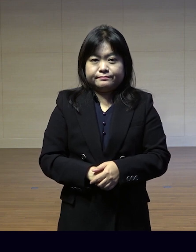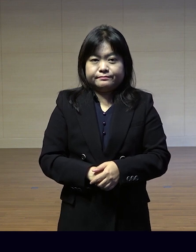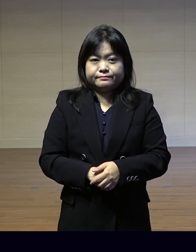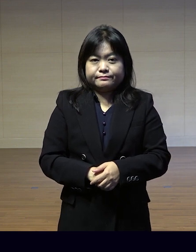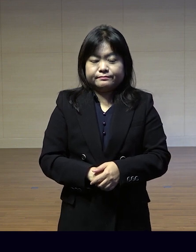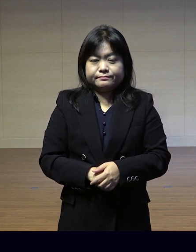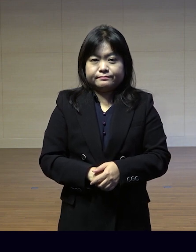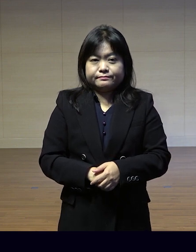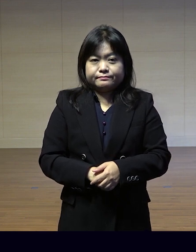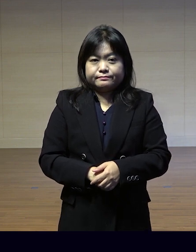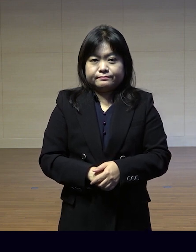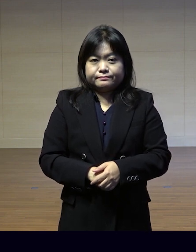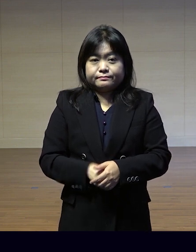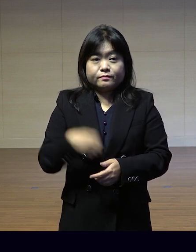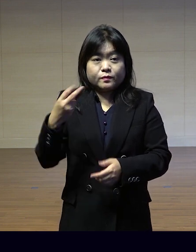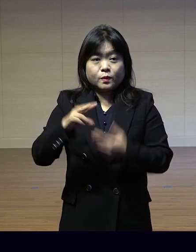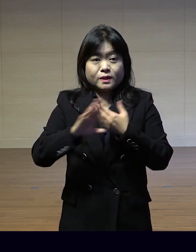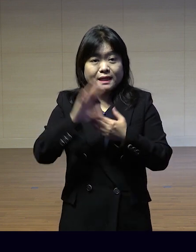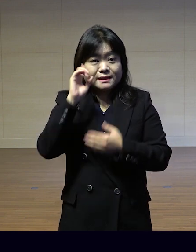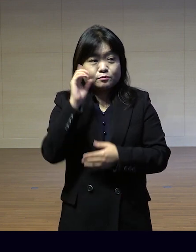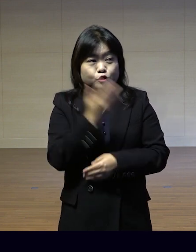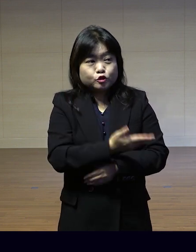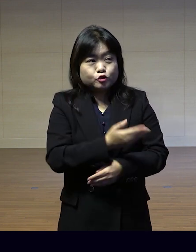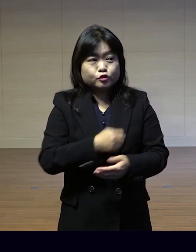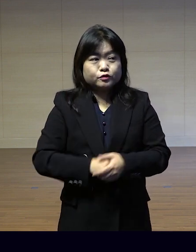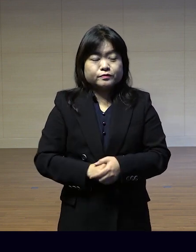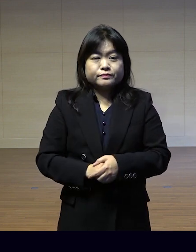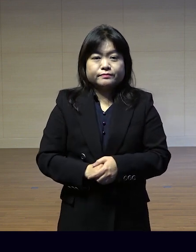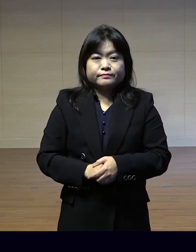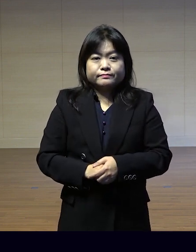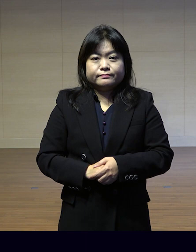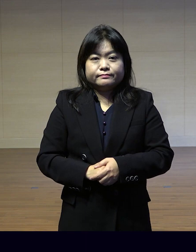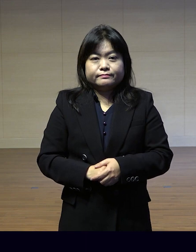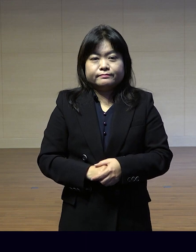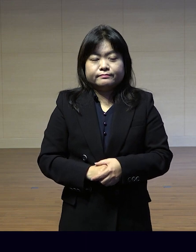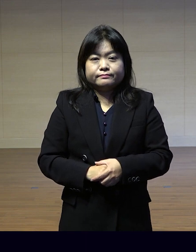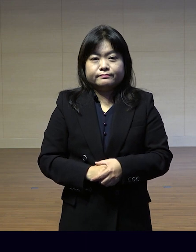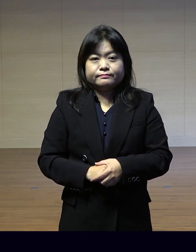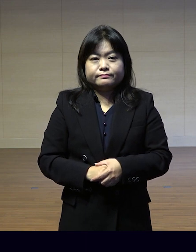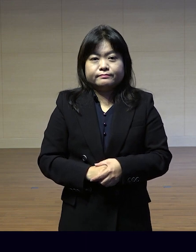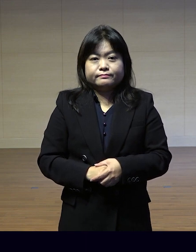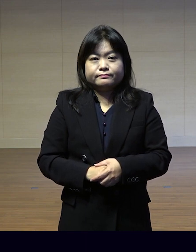예. 예, 또 다른 질문 받겠습니다. 예, 제일 뒤에 계시는 선생님.